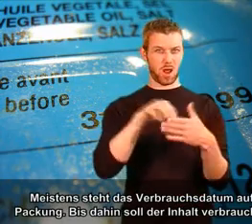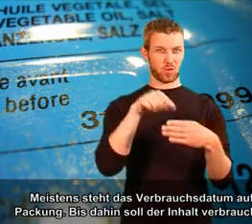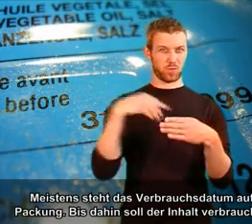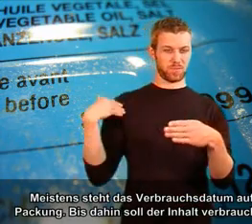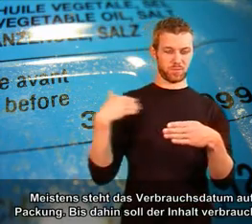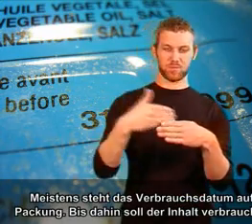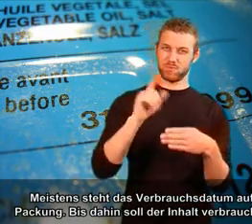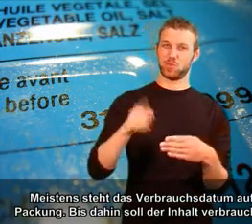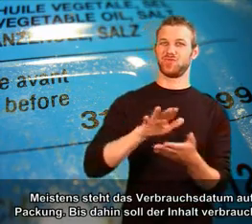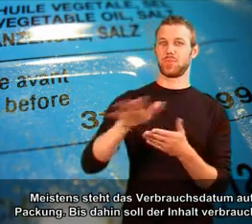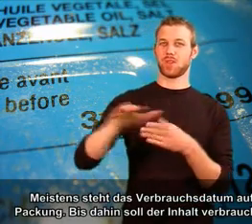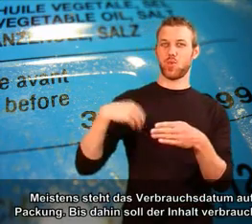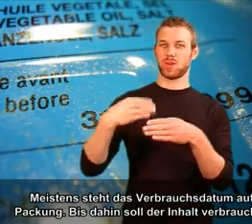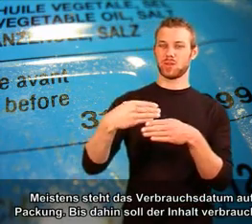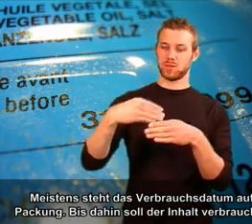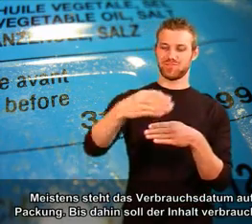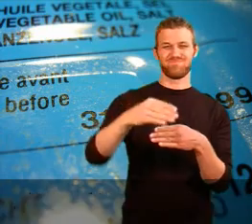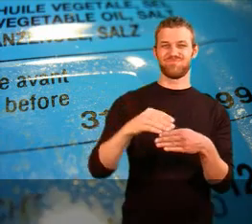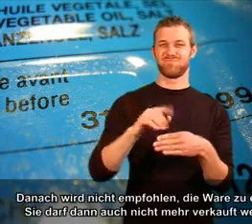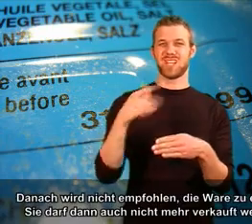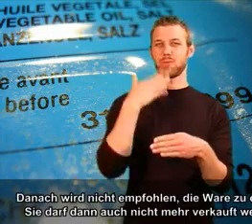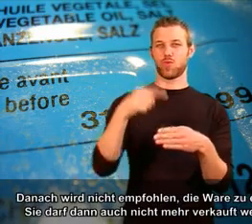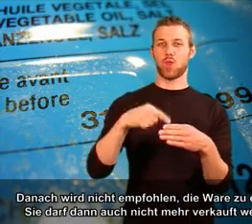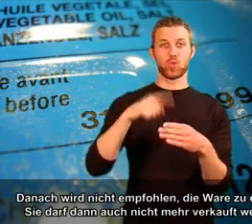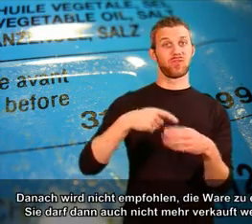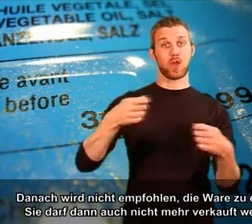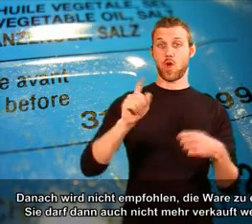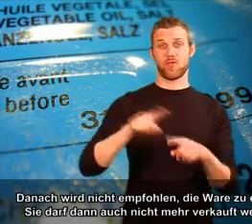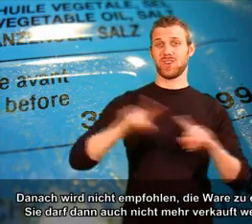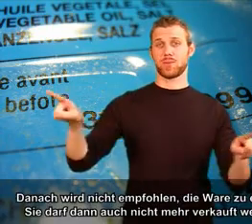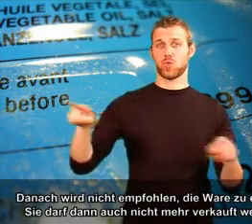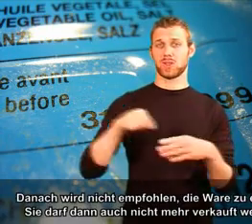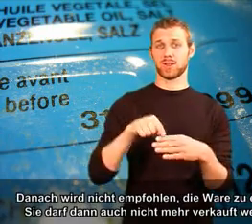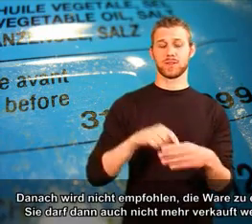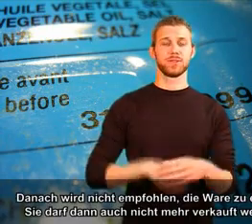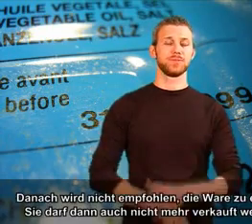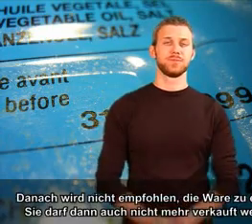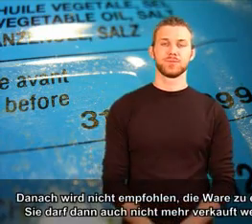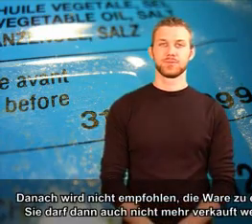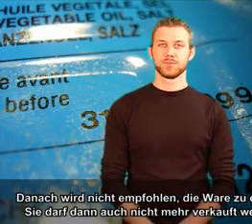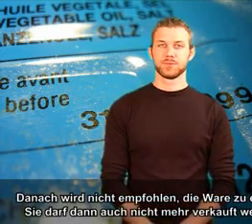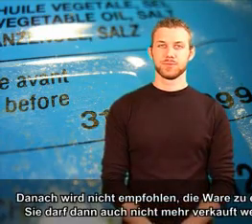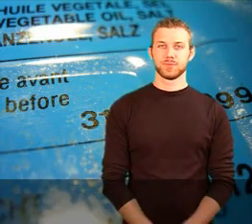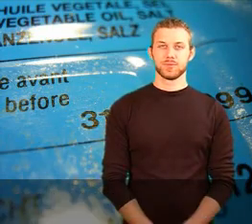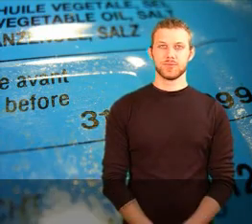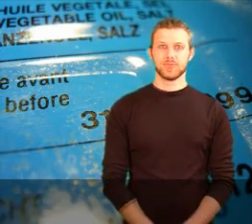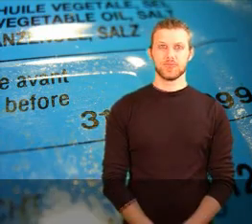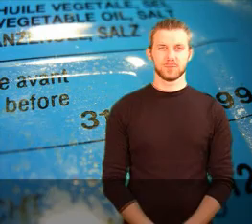Packung. Bis dahin soll der Inhalt verbraucht sein. Danach wird nicht empfohlen, die Ware zu essen. Sie darf dann auch nicht mehr verkauft